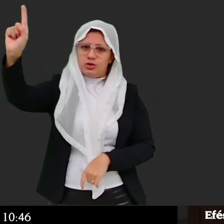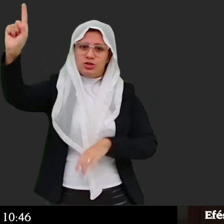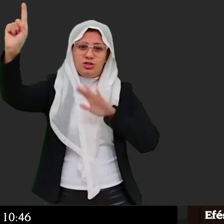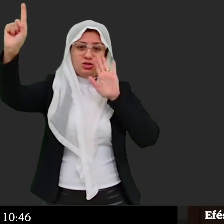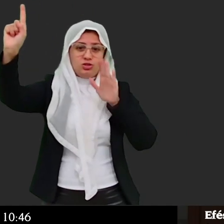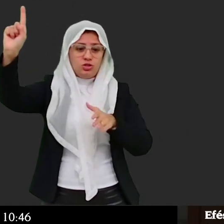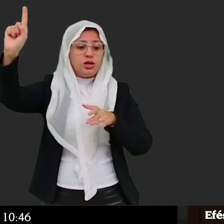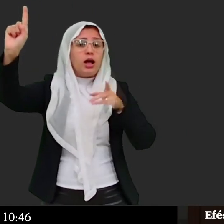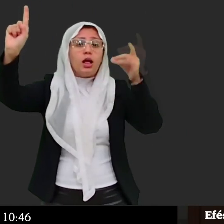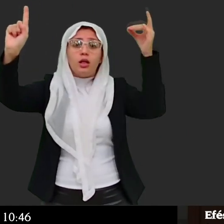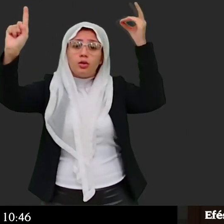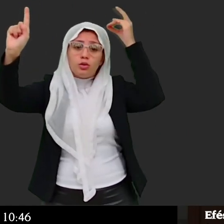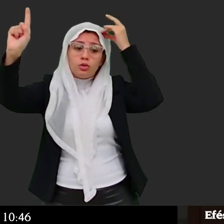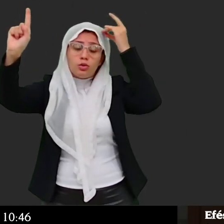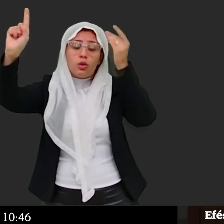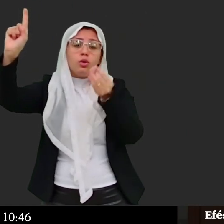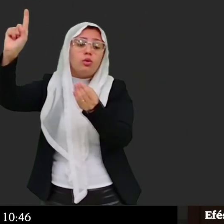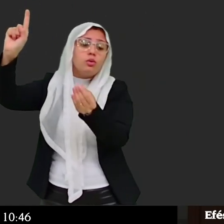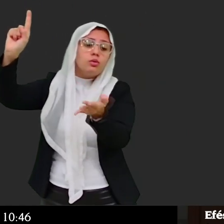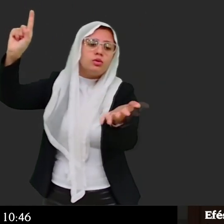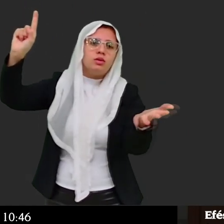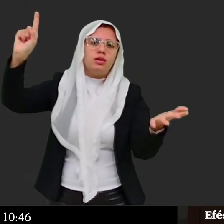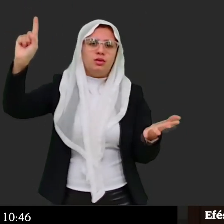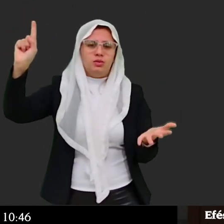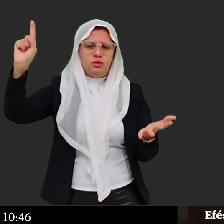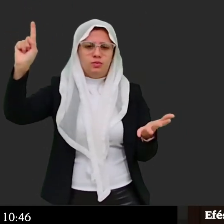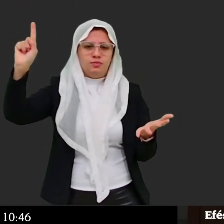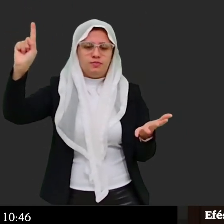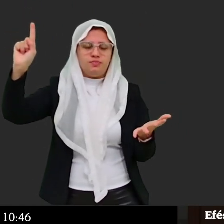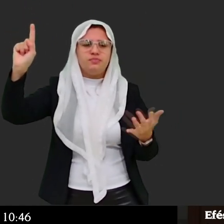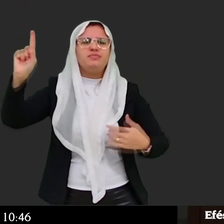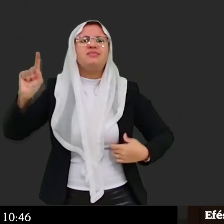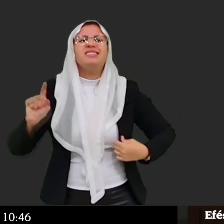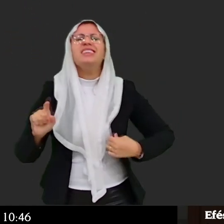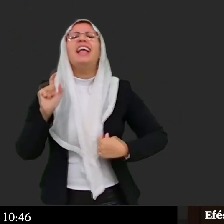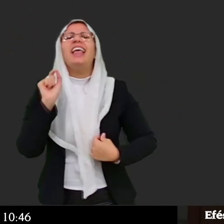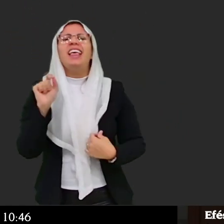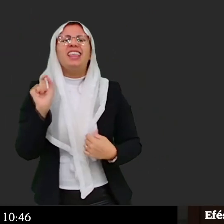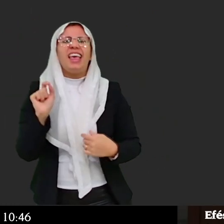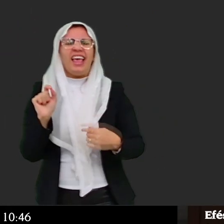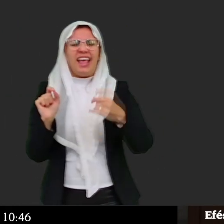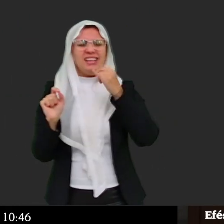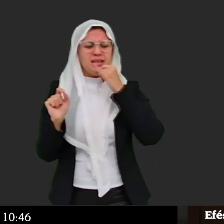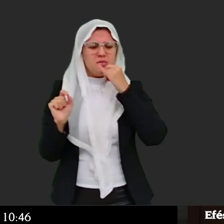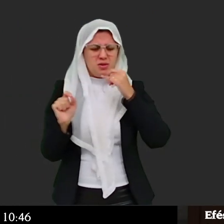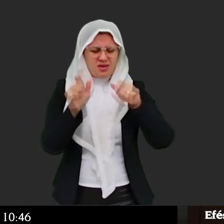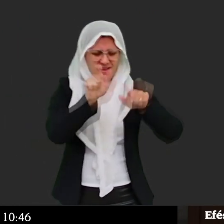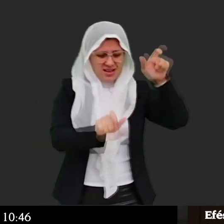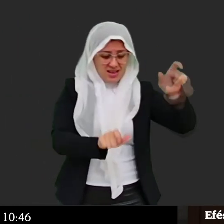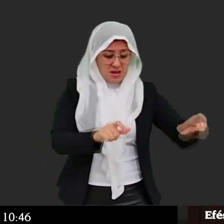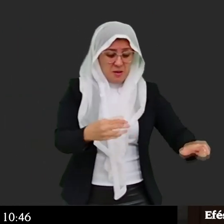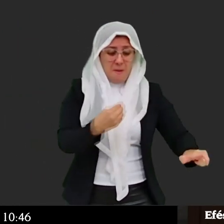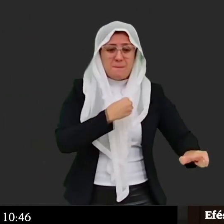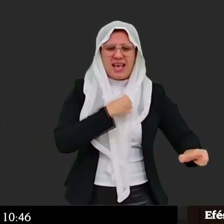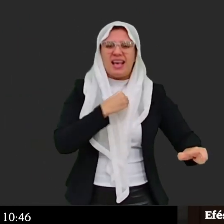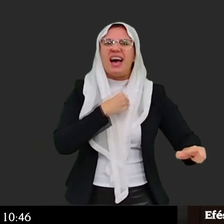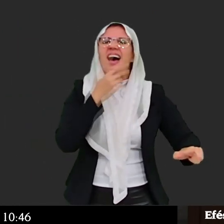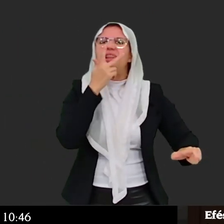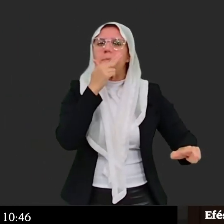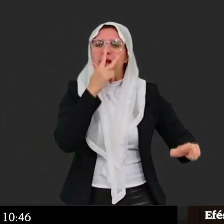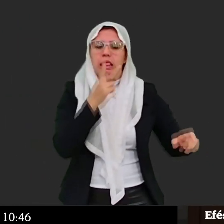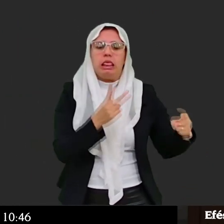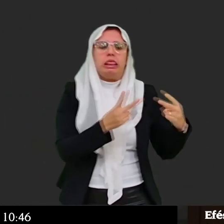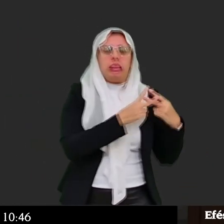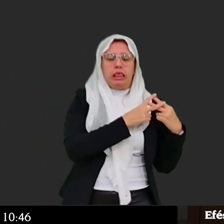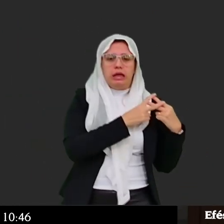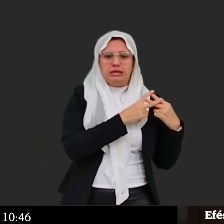aos homens, isto é, levou. Quem era o cativeiro? E quem é o cativeiro hoje? É o pecado que leva as pessoas à morte. Este